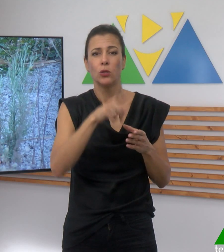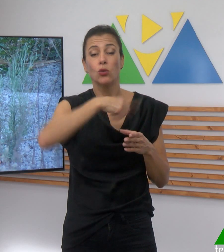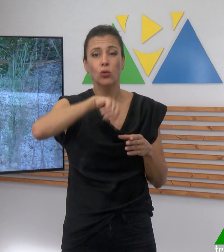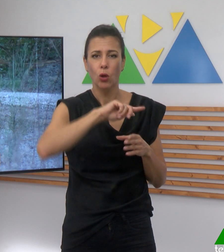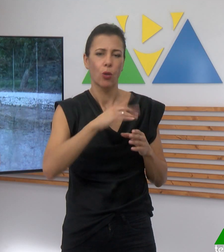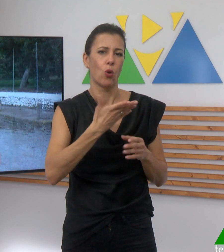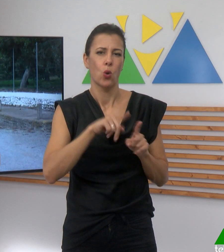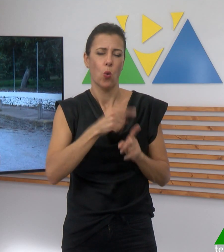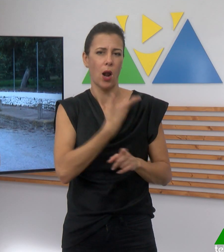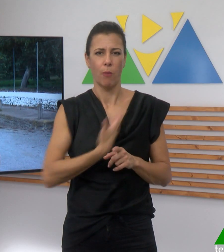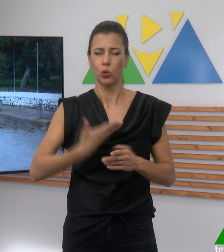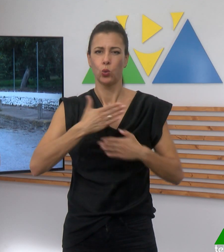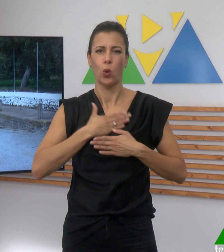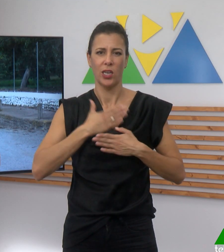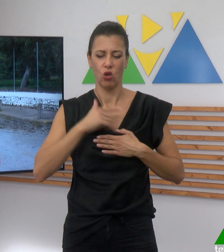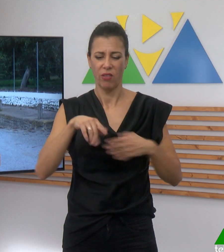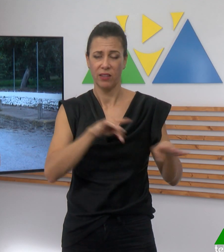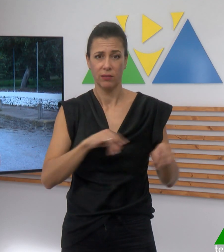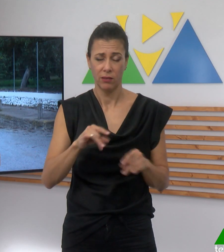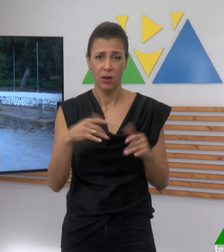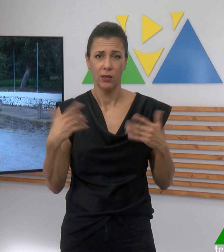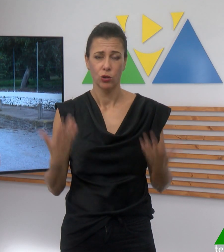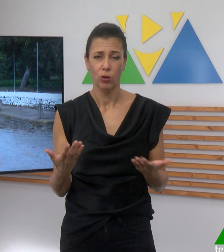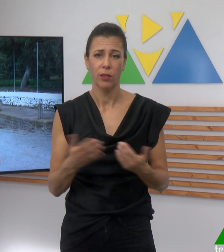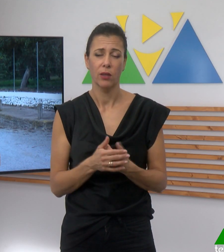dueños de estas tierras El caso es que